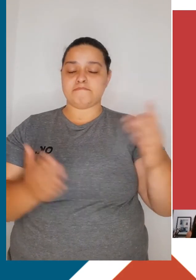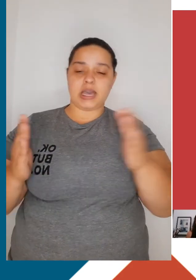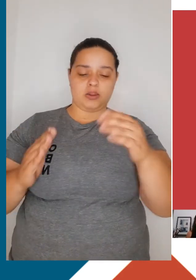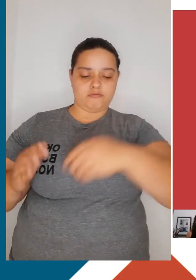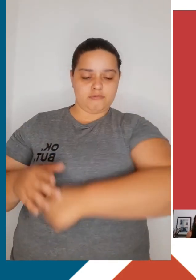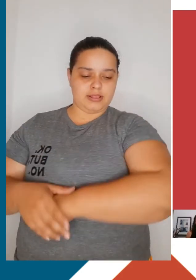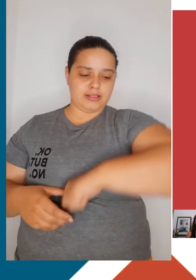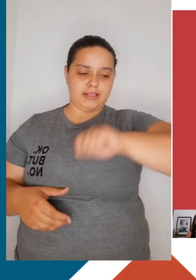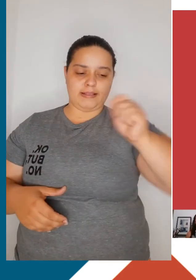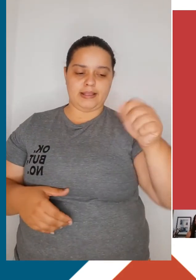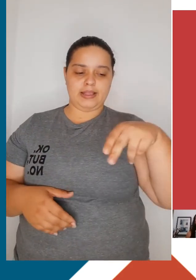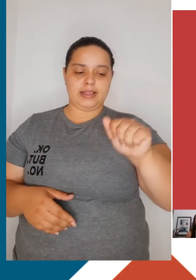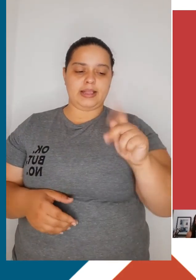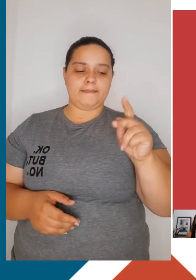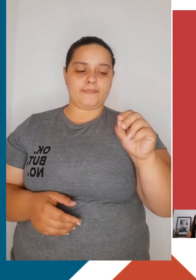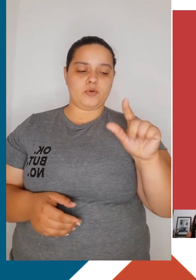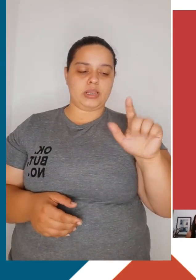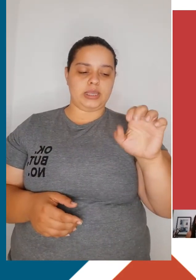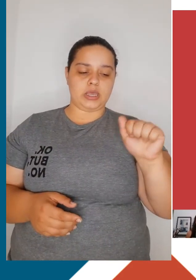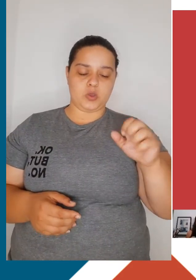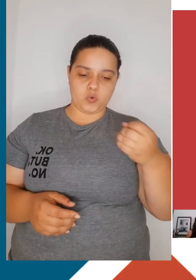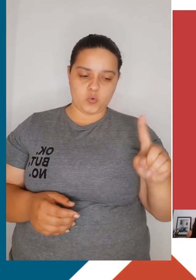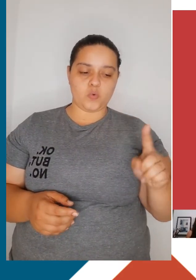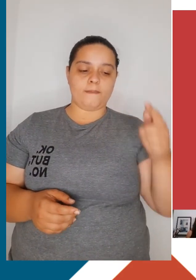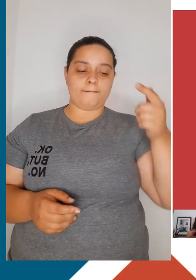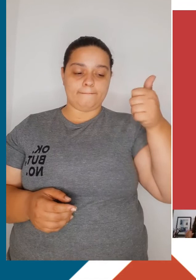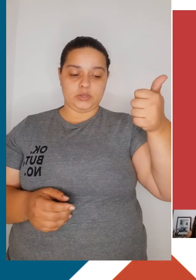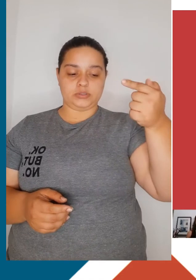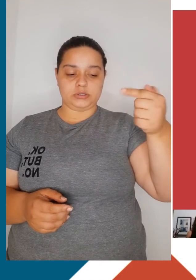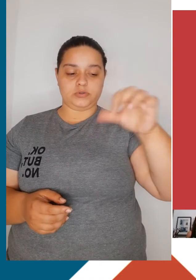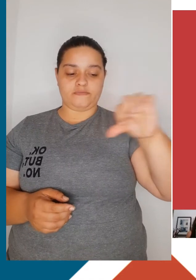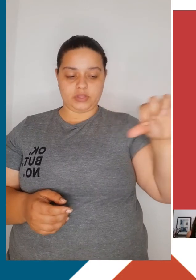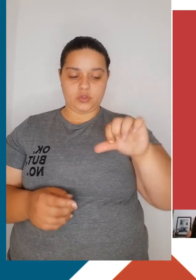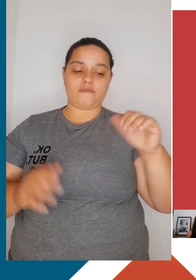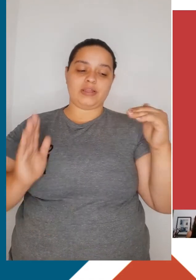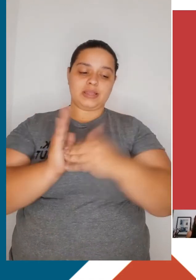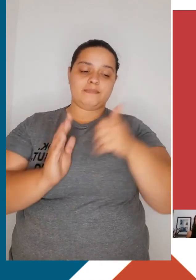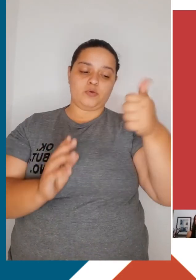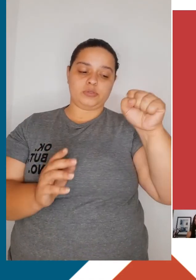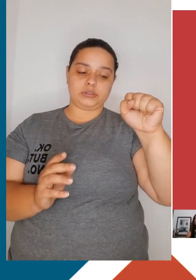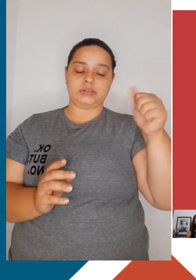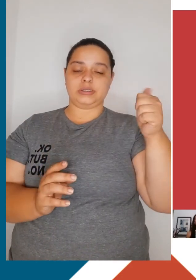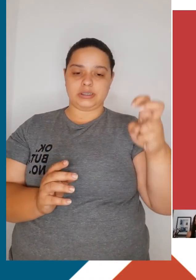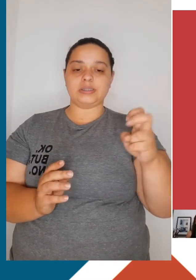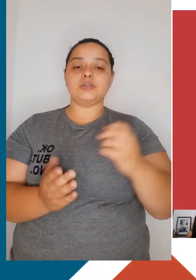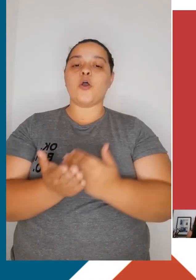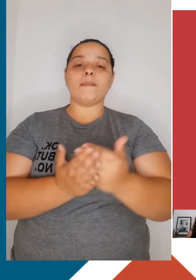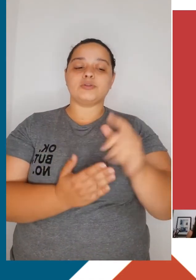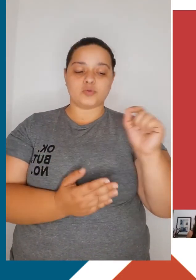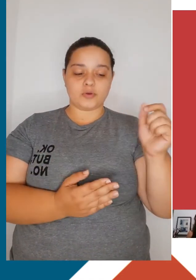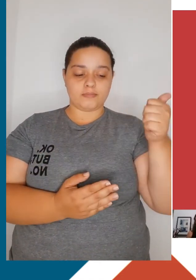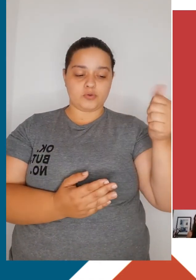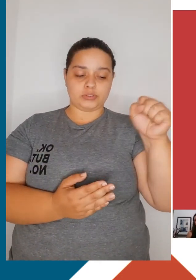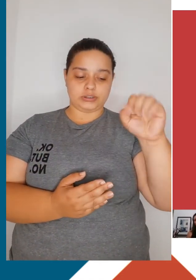vai de 1799 a 1815. E tem aí como marco simbólico também, em 1804, o acontecimento